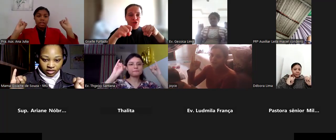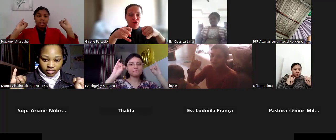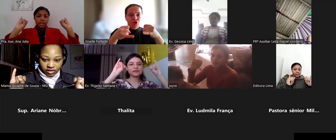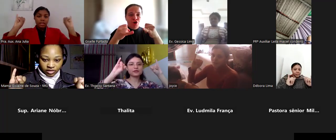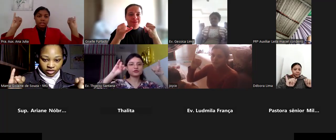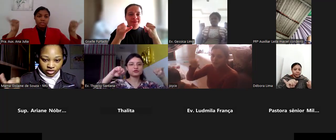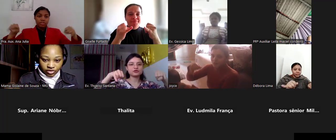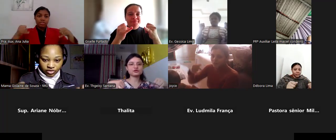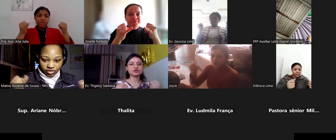J,